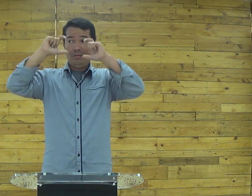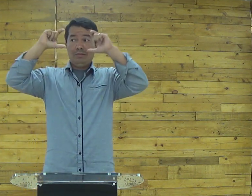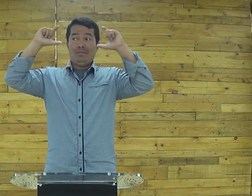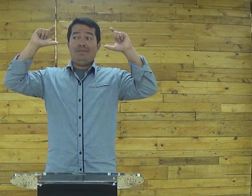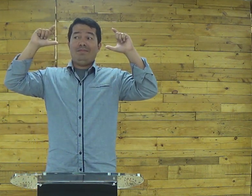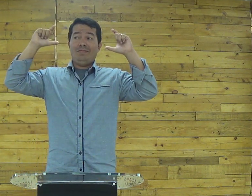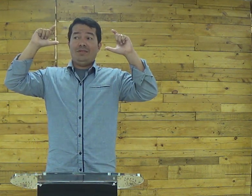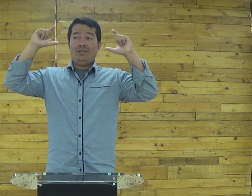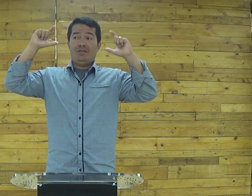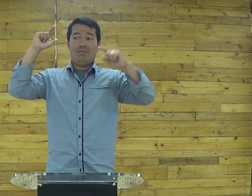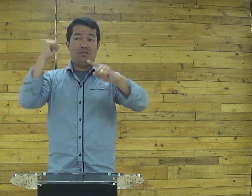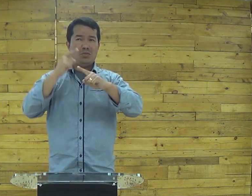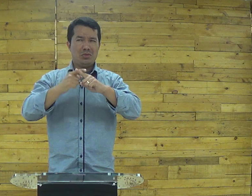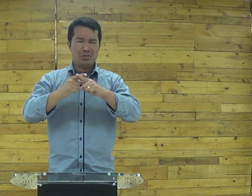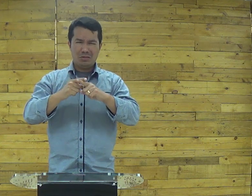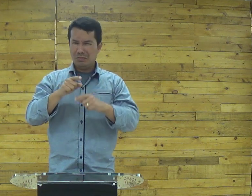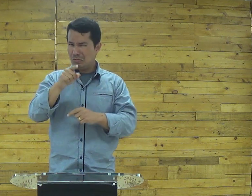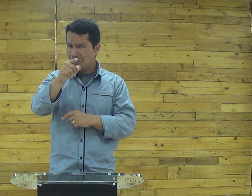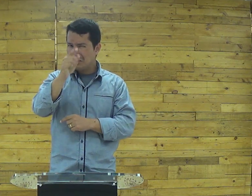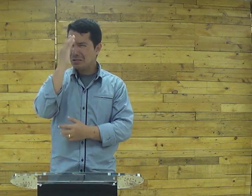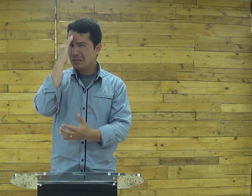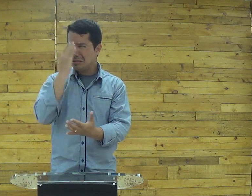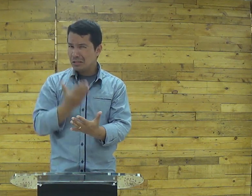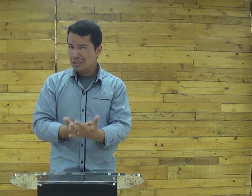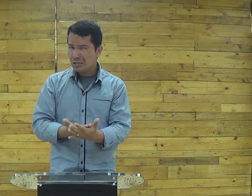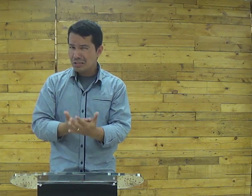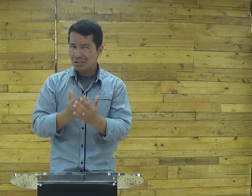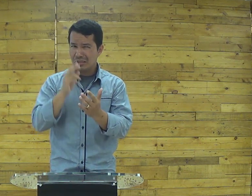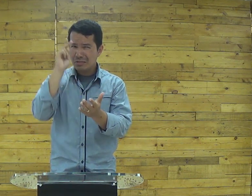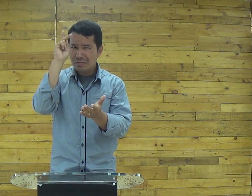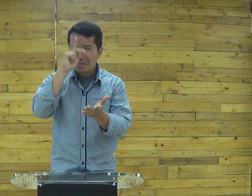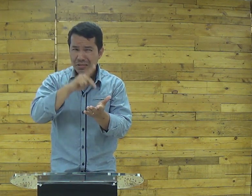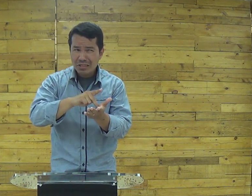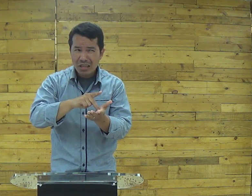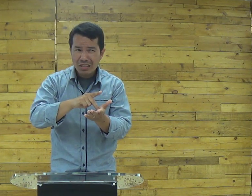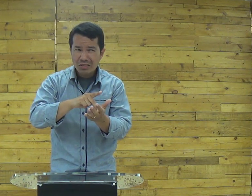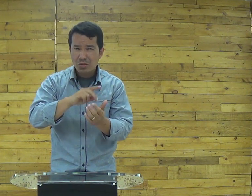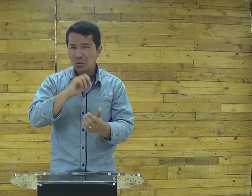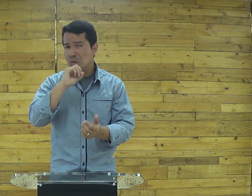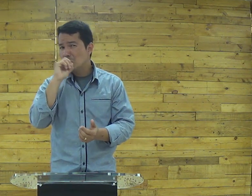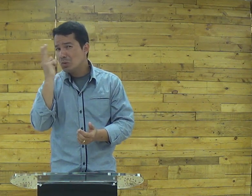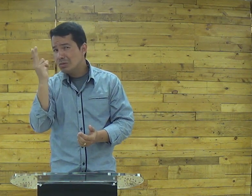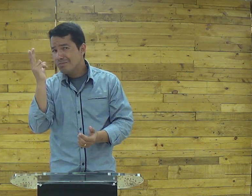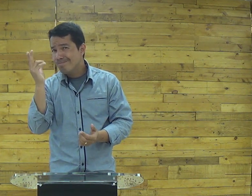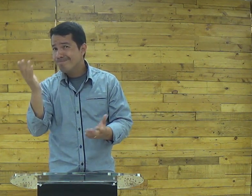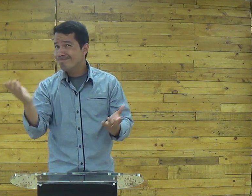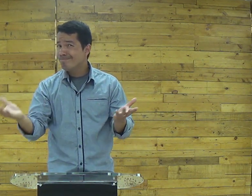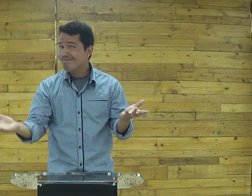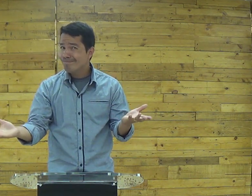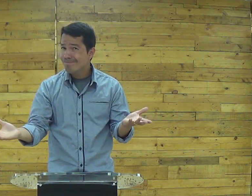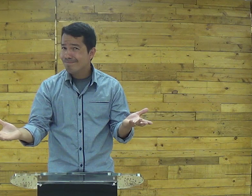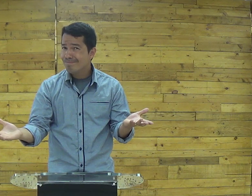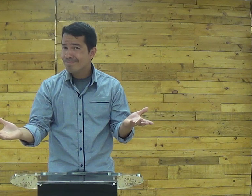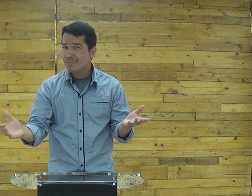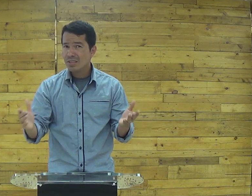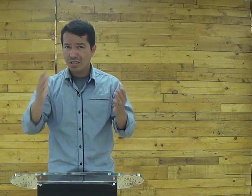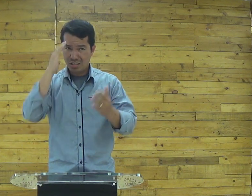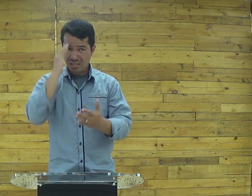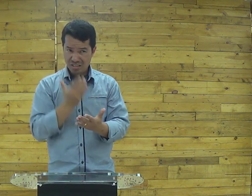Nós precisamos nos atentar. Porque se você realmente acredita em Jesus, ou o